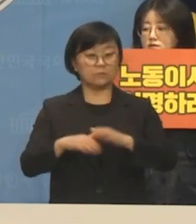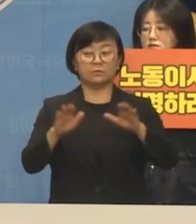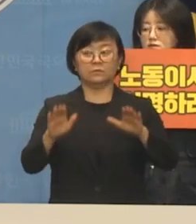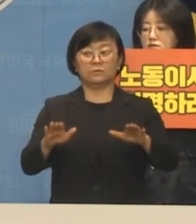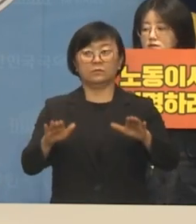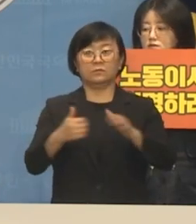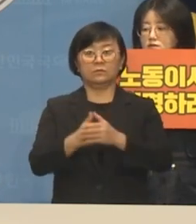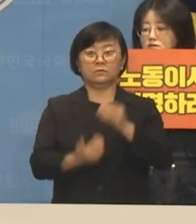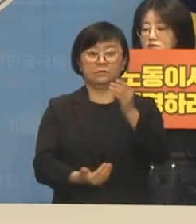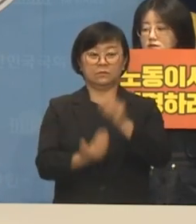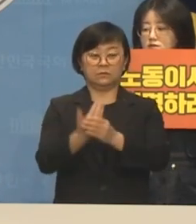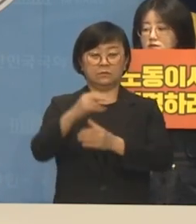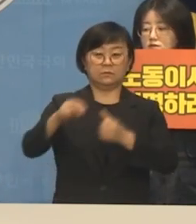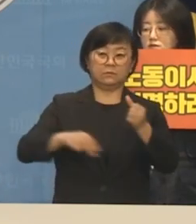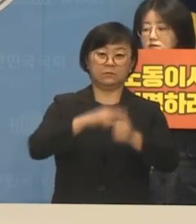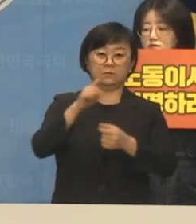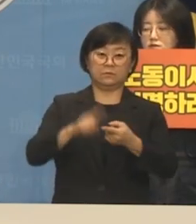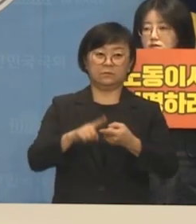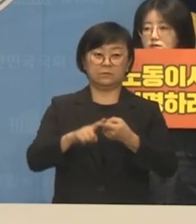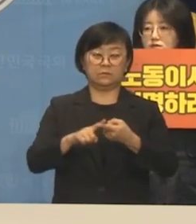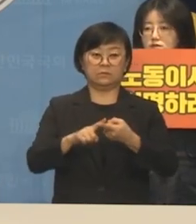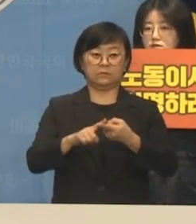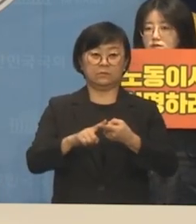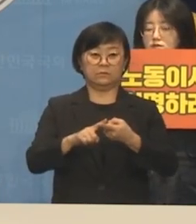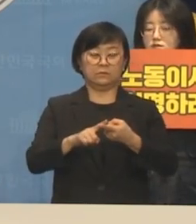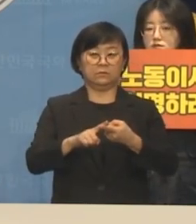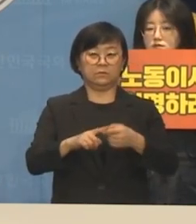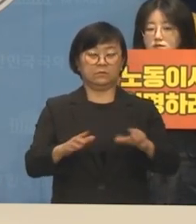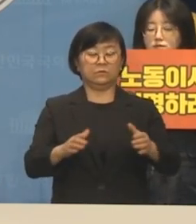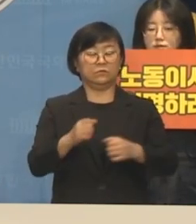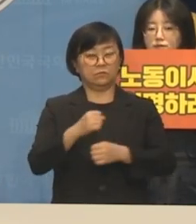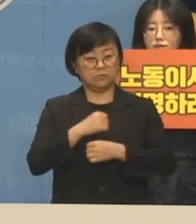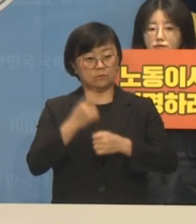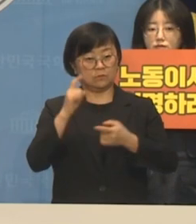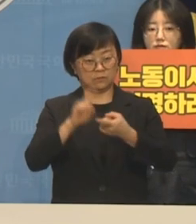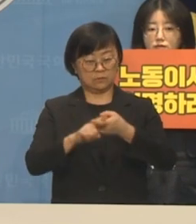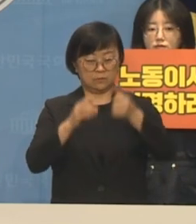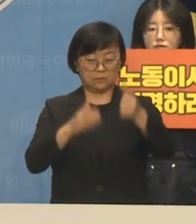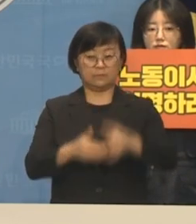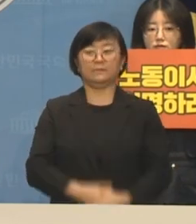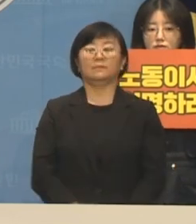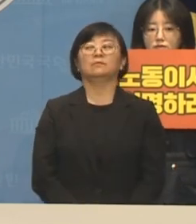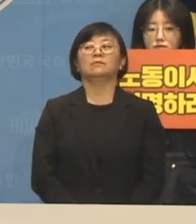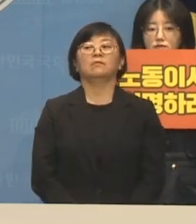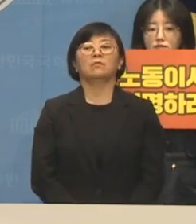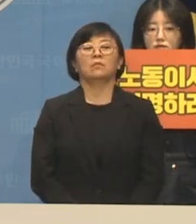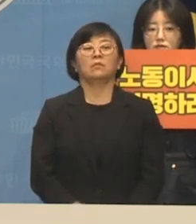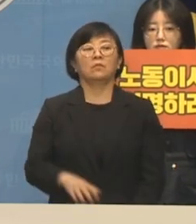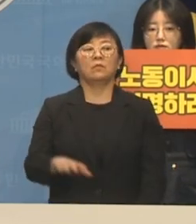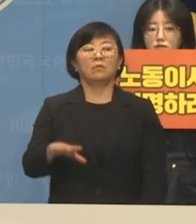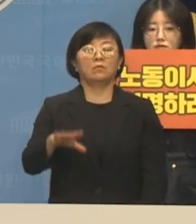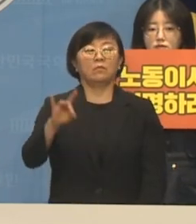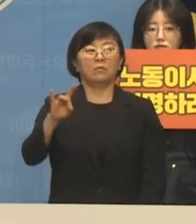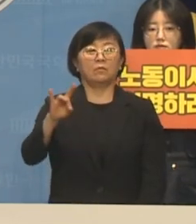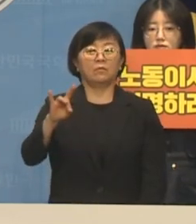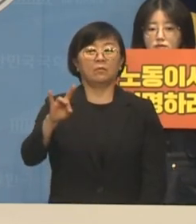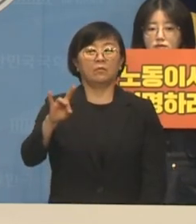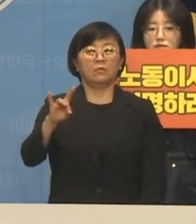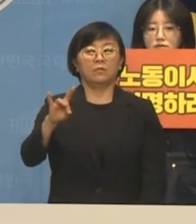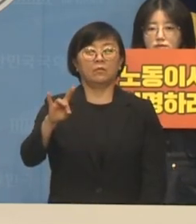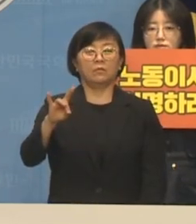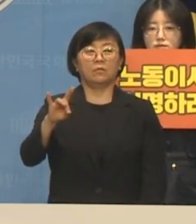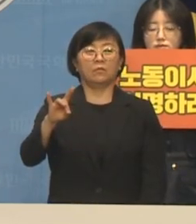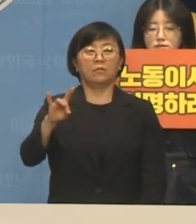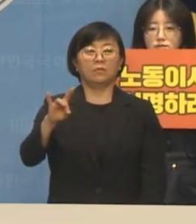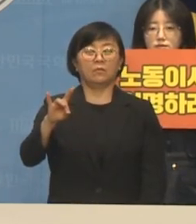현재 벌어지고 있는 상황에 대한 주의와 관심을 부탁을 드리도록 하겠습니다. 그럼 먼저